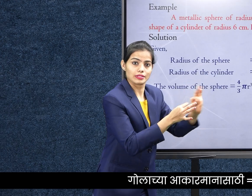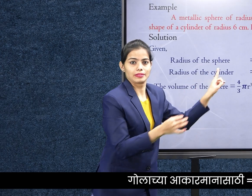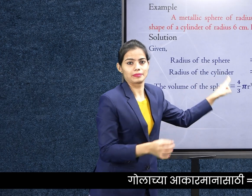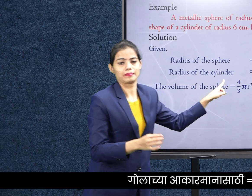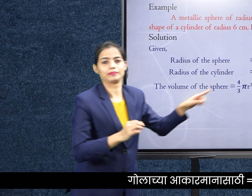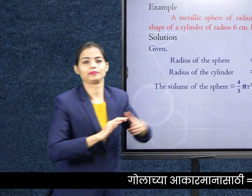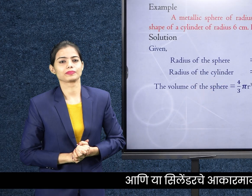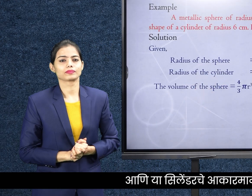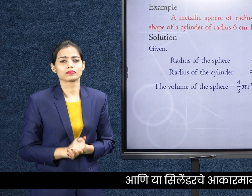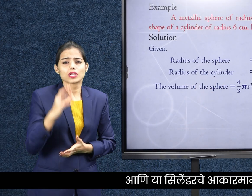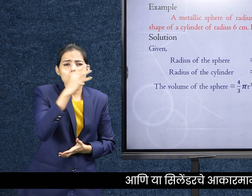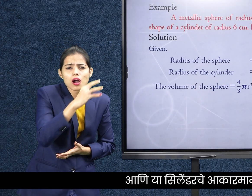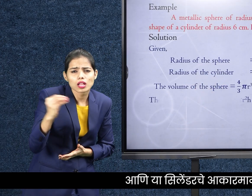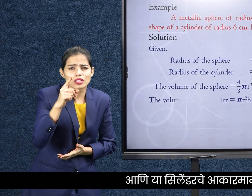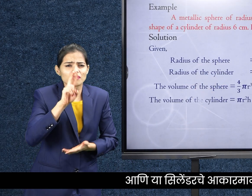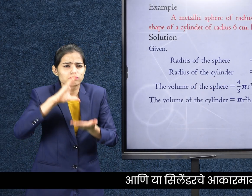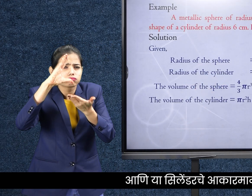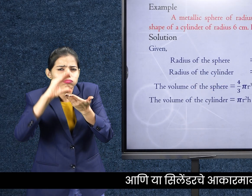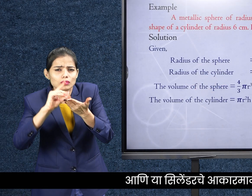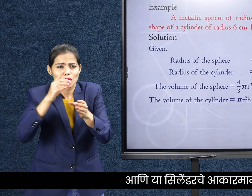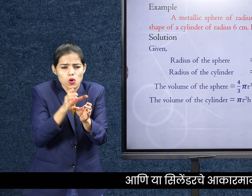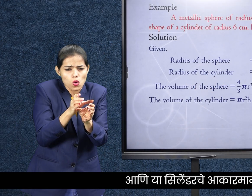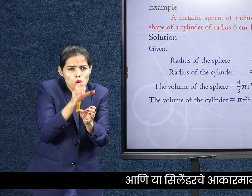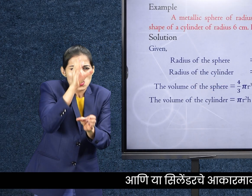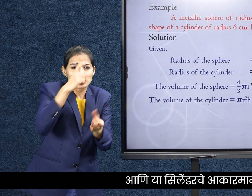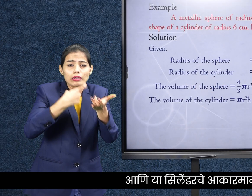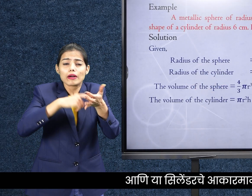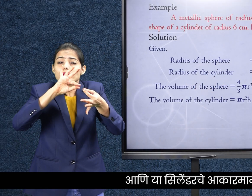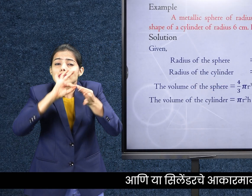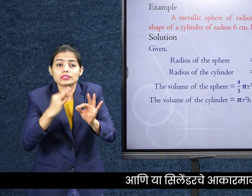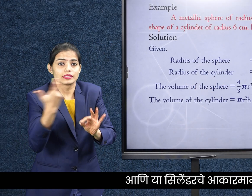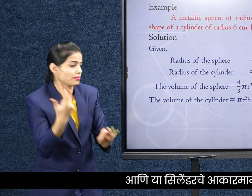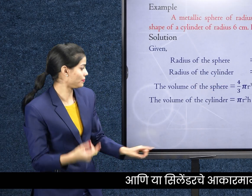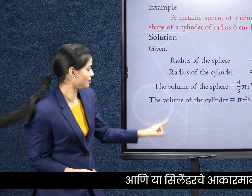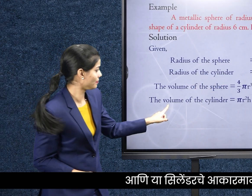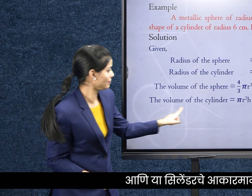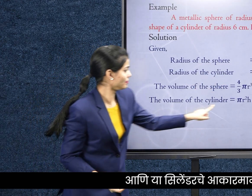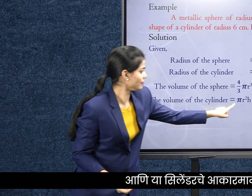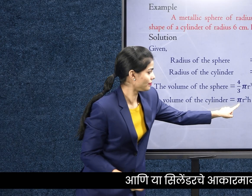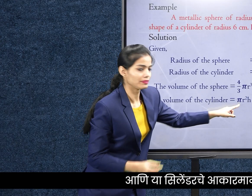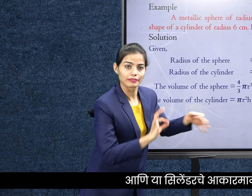घन आणि या सिलेंडरचे आकारमान बरोबर पाय r वर्ग h.